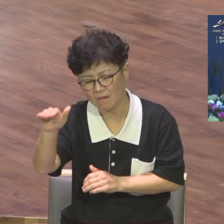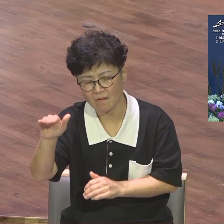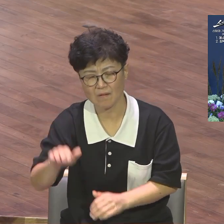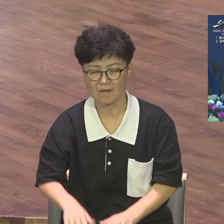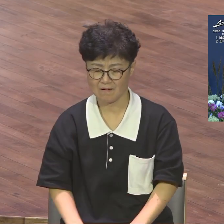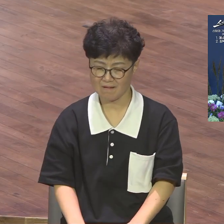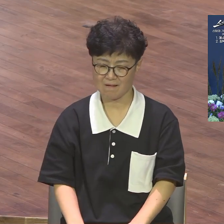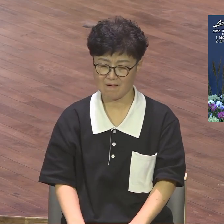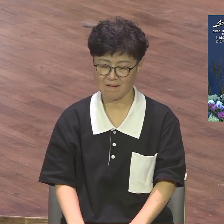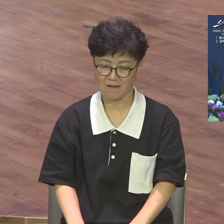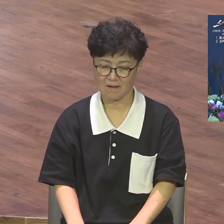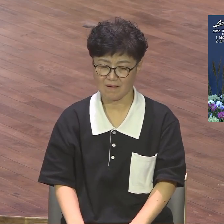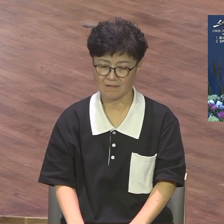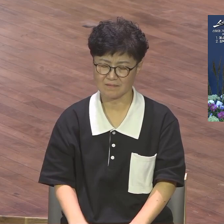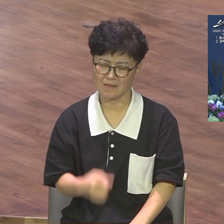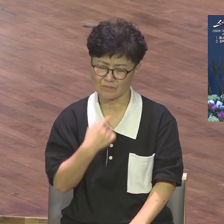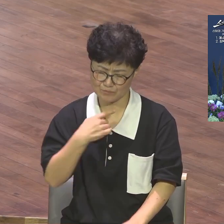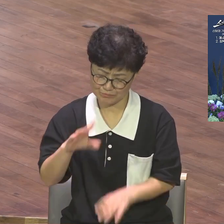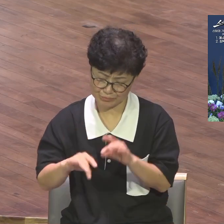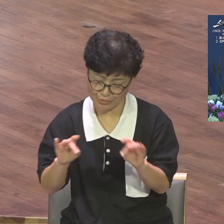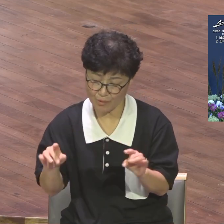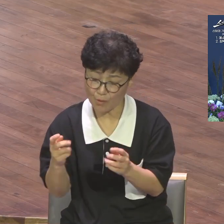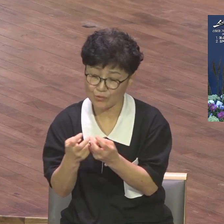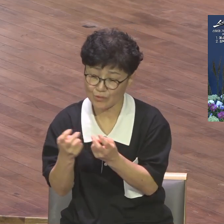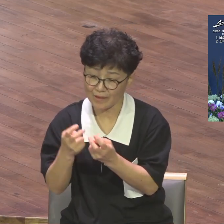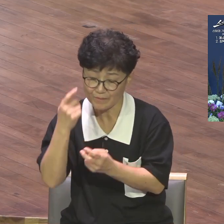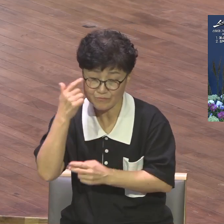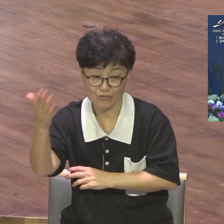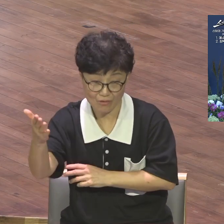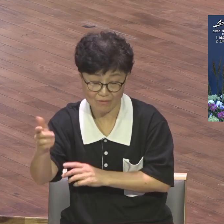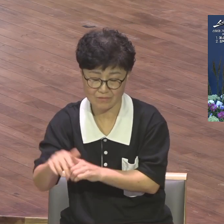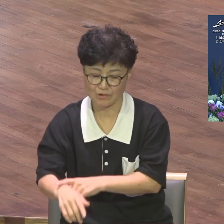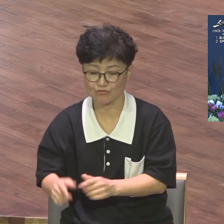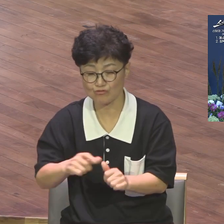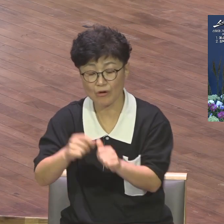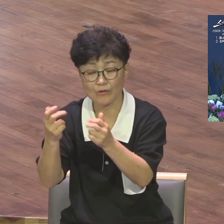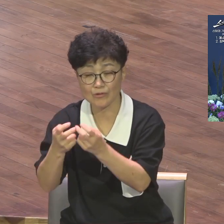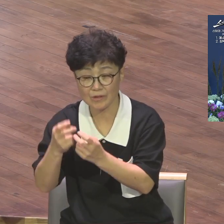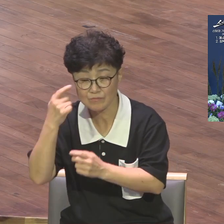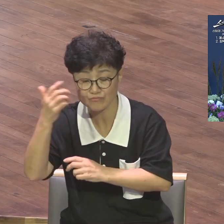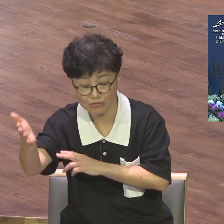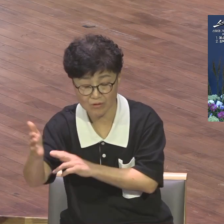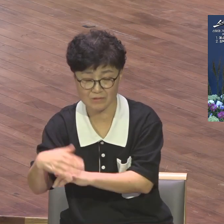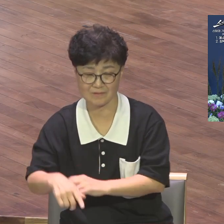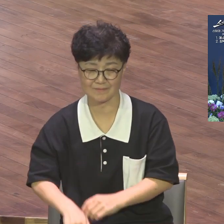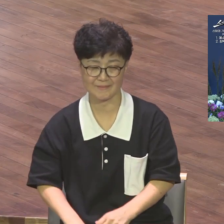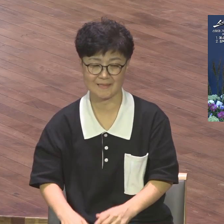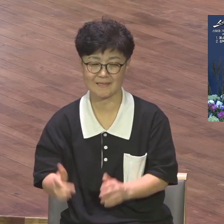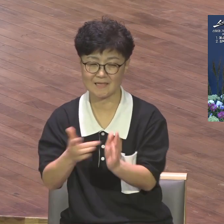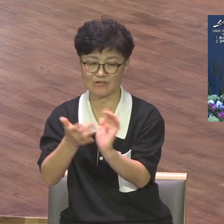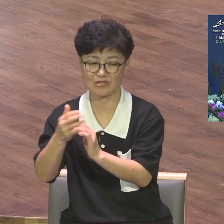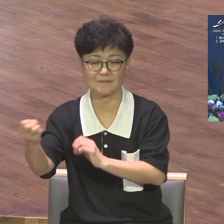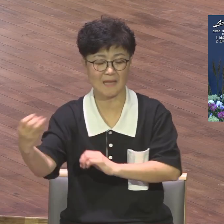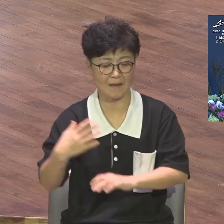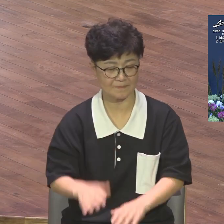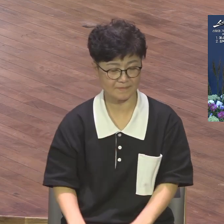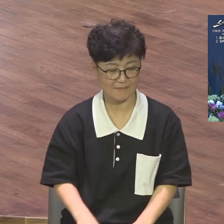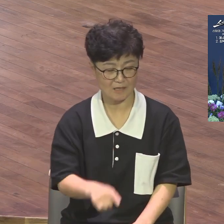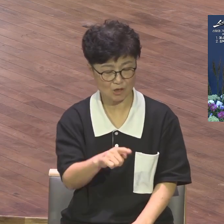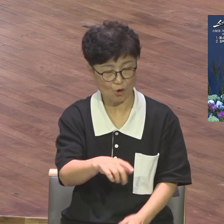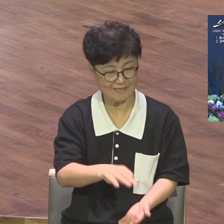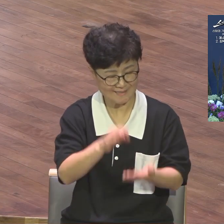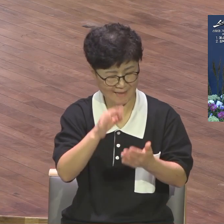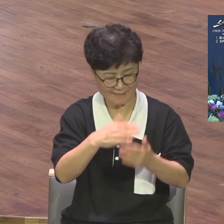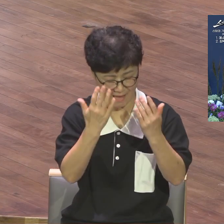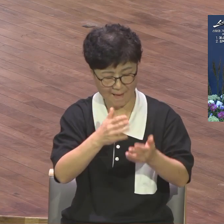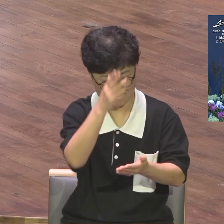가난한 자들에게 다 나눠주고 그 다음에 나를 따르라. 그 청년 근심하며 떠나갔습니다. 우리가 예수 앞에